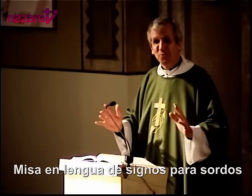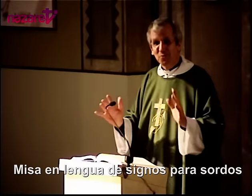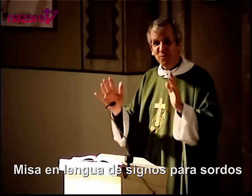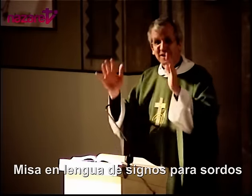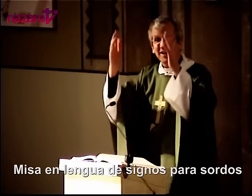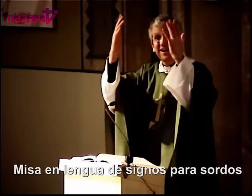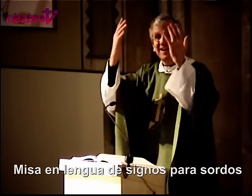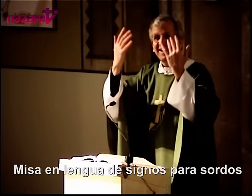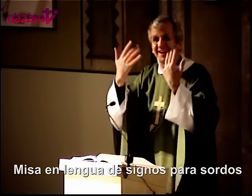aleluya,